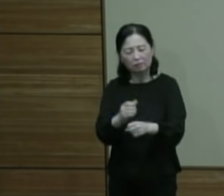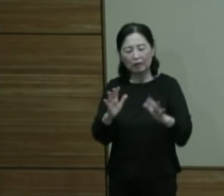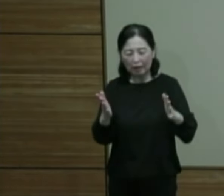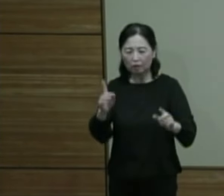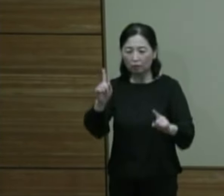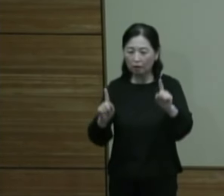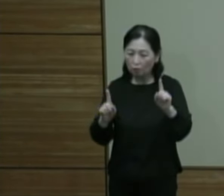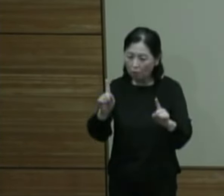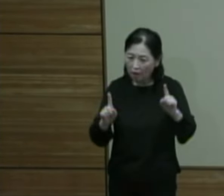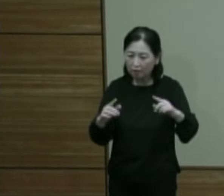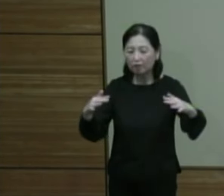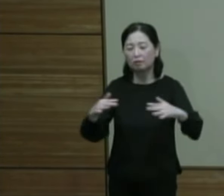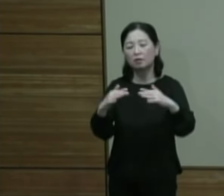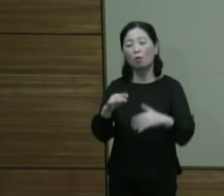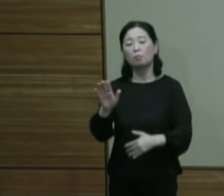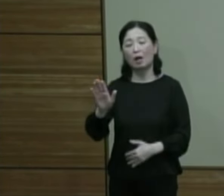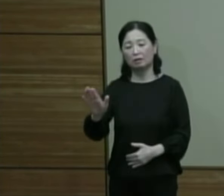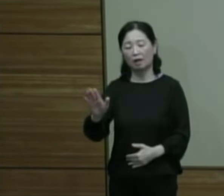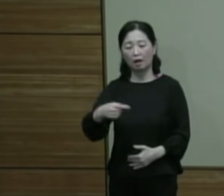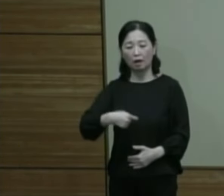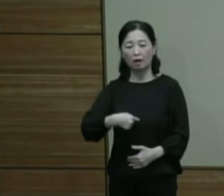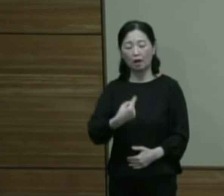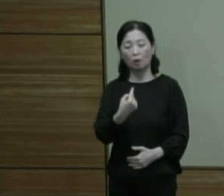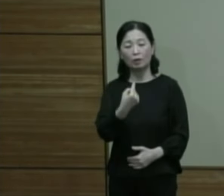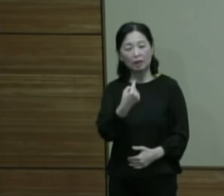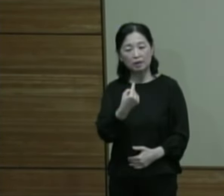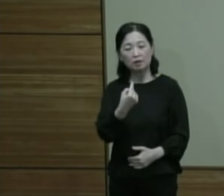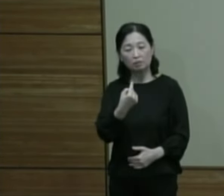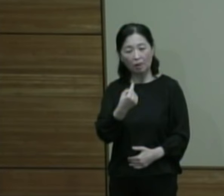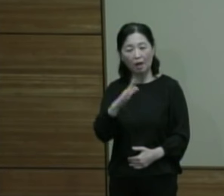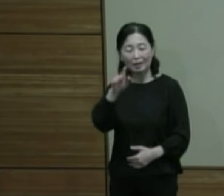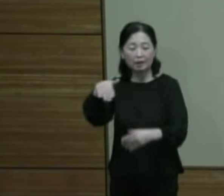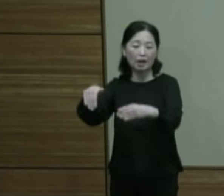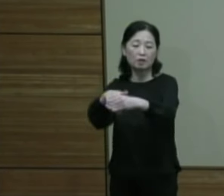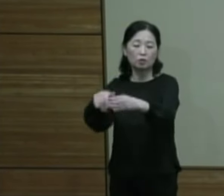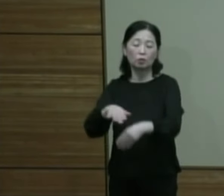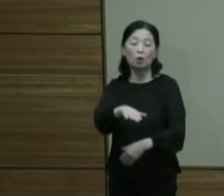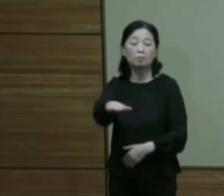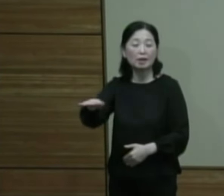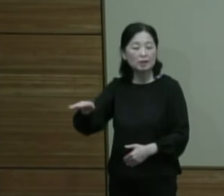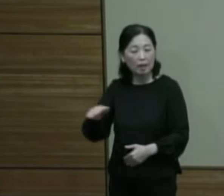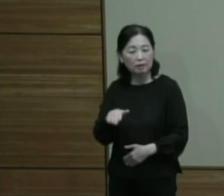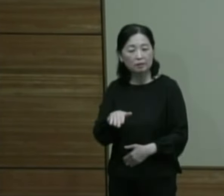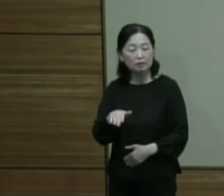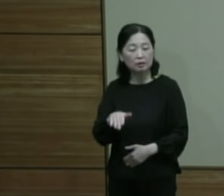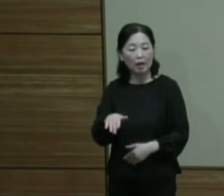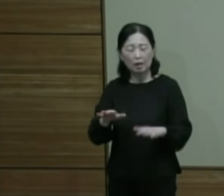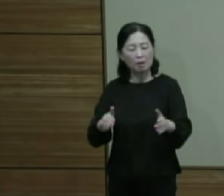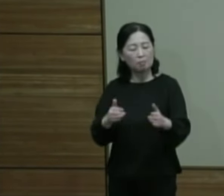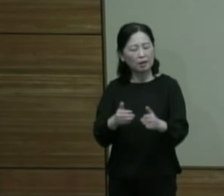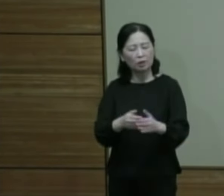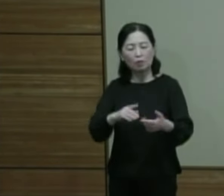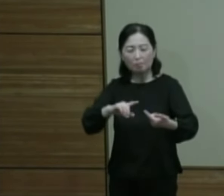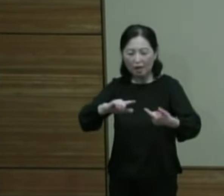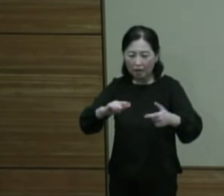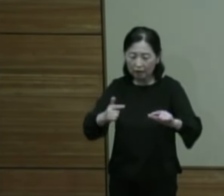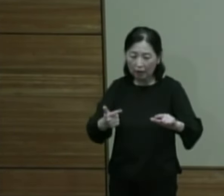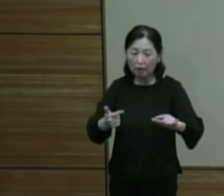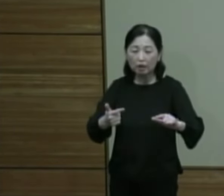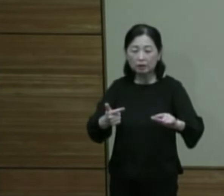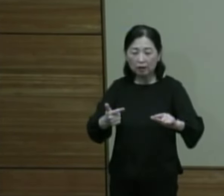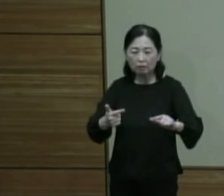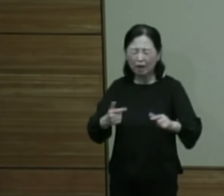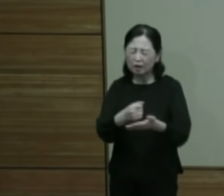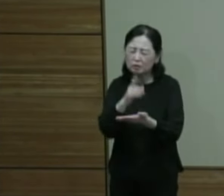ありまして、私自身は県庁職員の皆さんが、今までと違ったですね、不都合な真実に目を背け